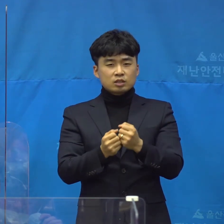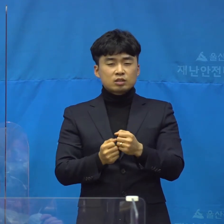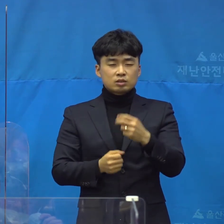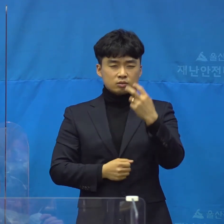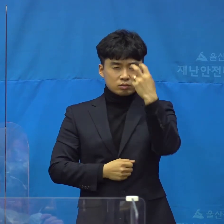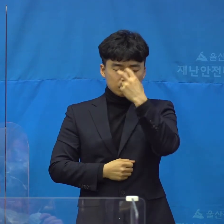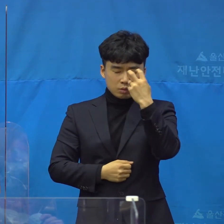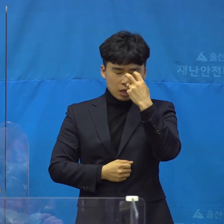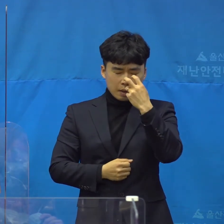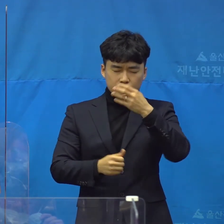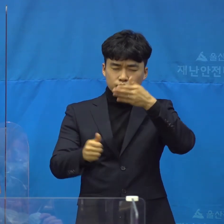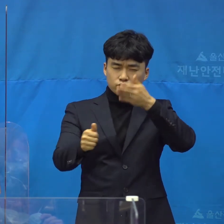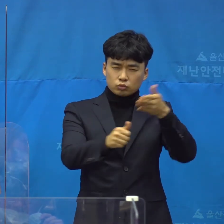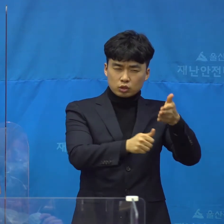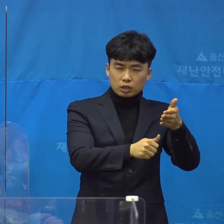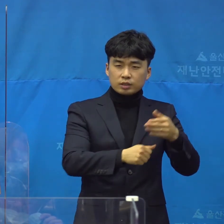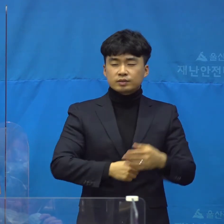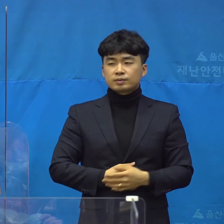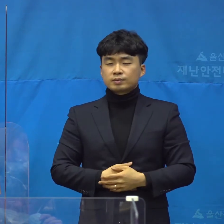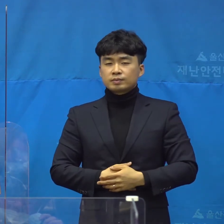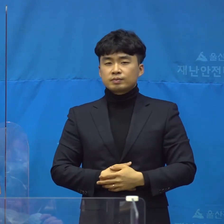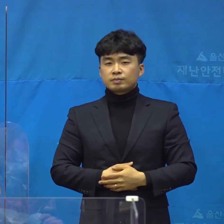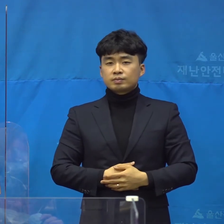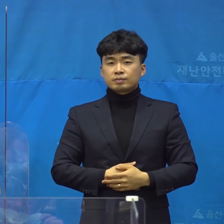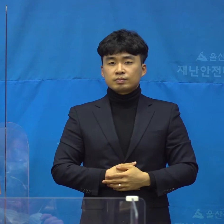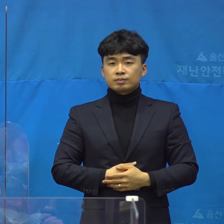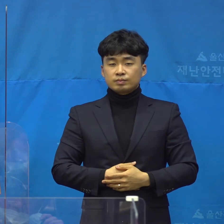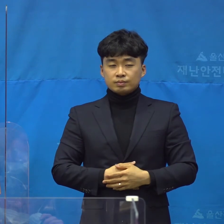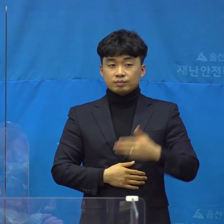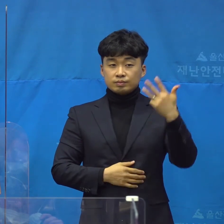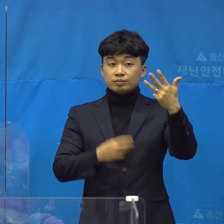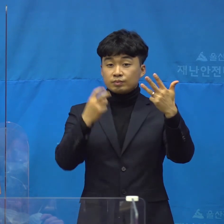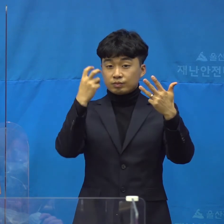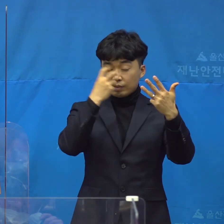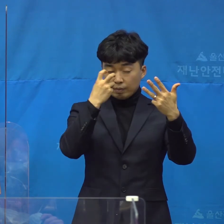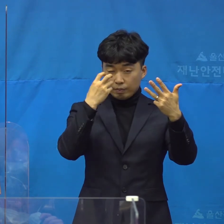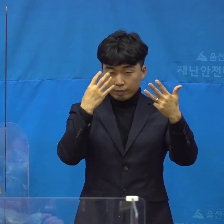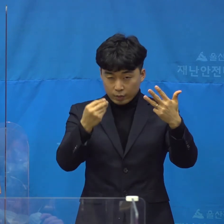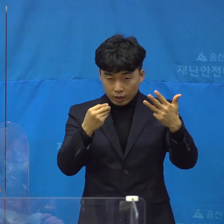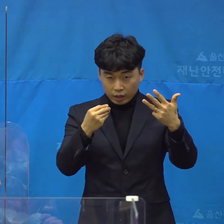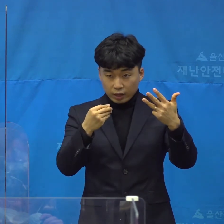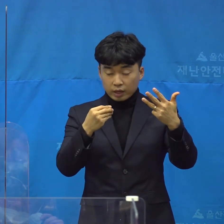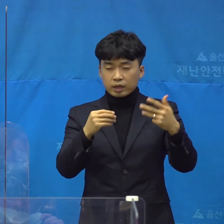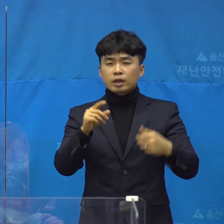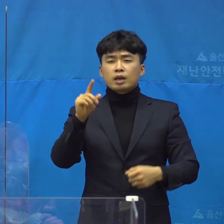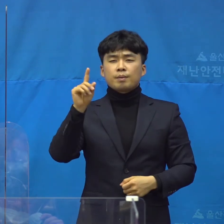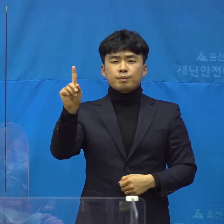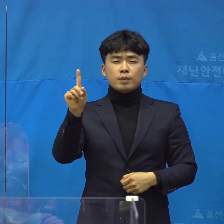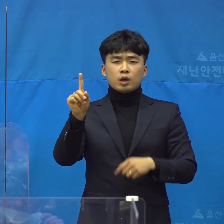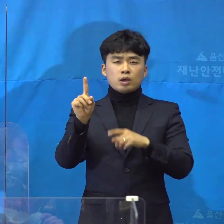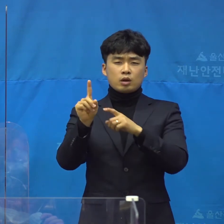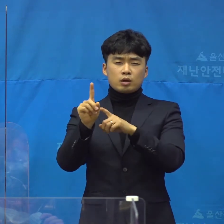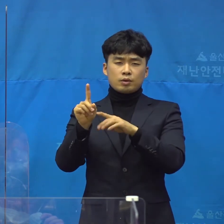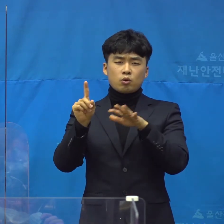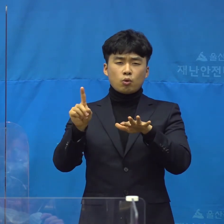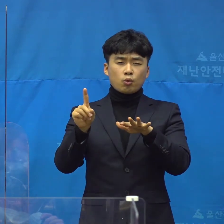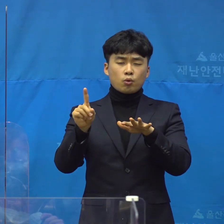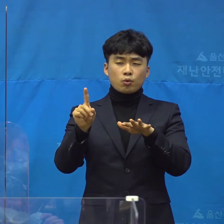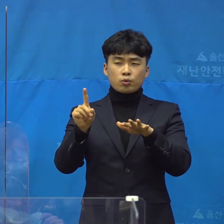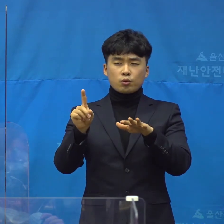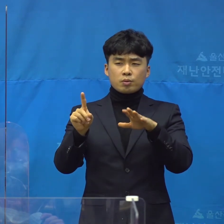좀 받아달라. 그래서 이제 8명이 검사를 했고 그 중에 한 분이 오늘